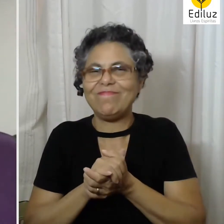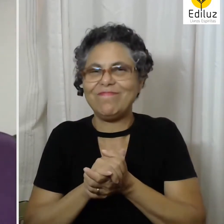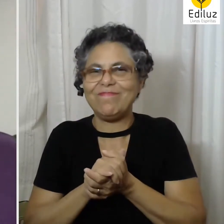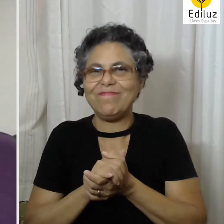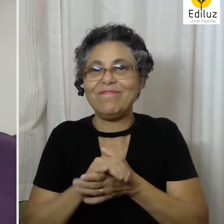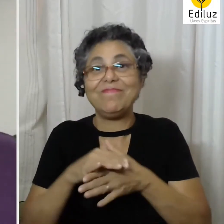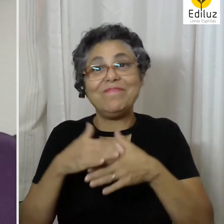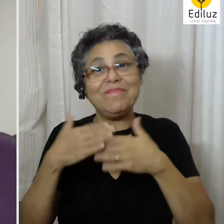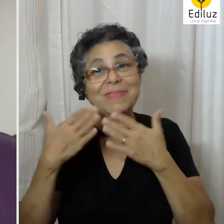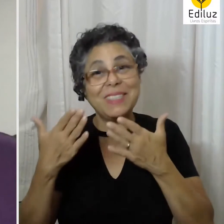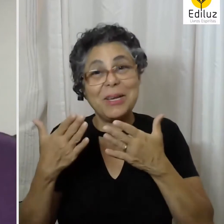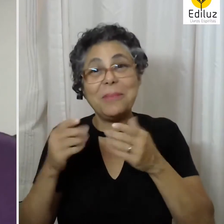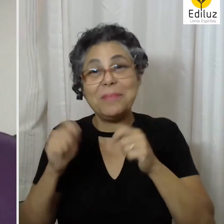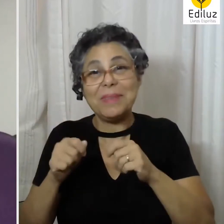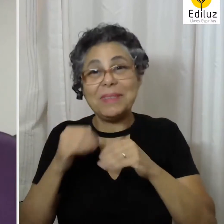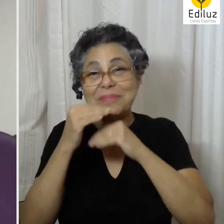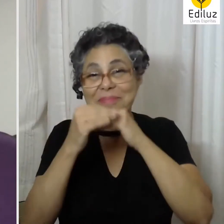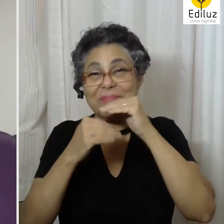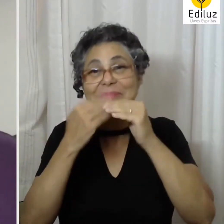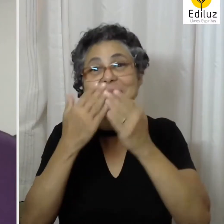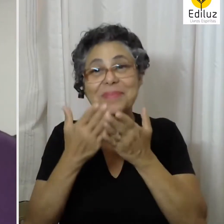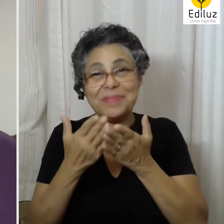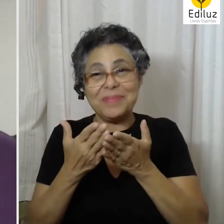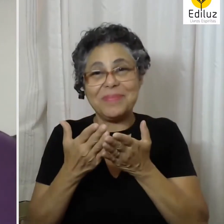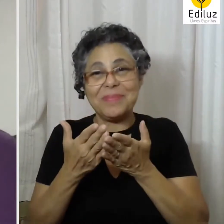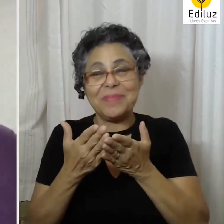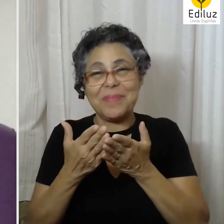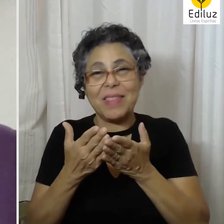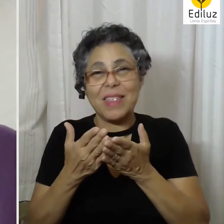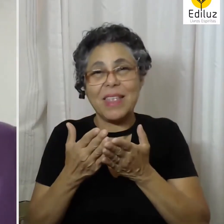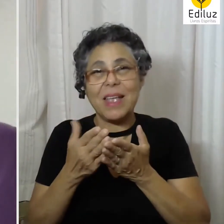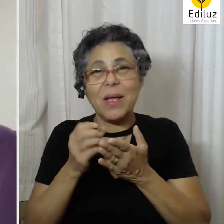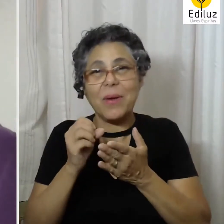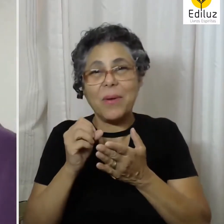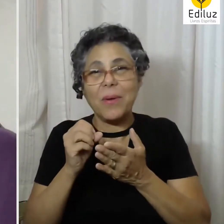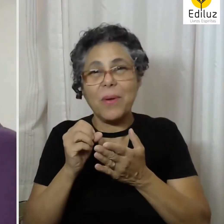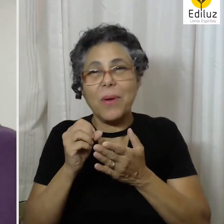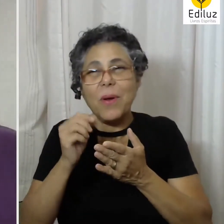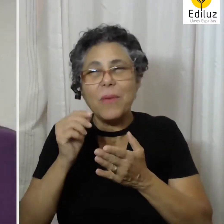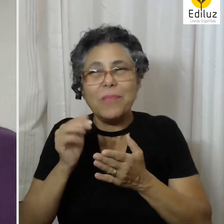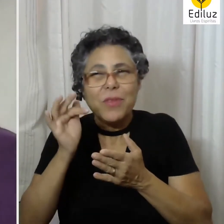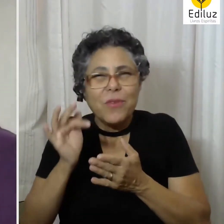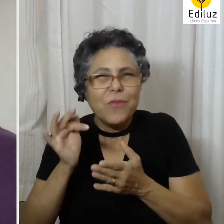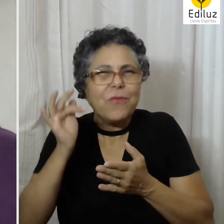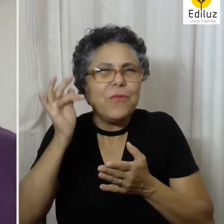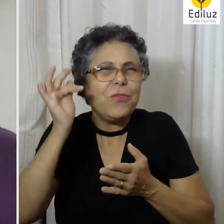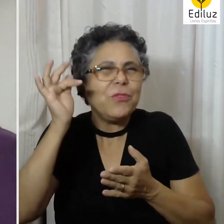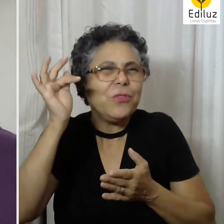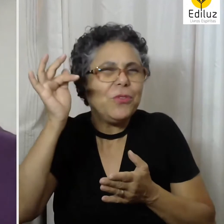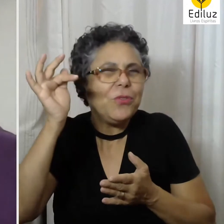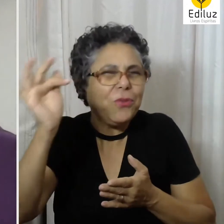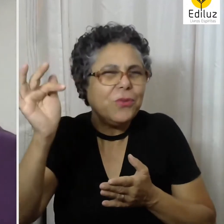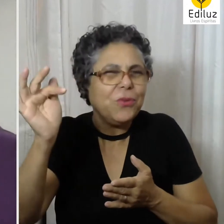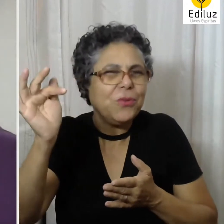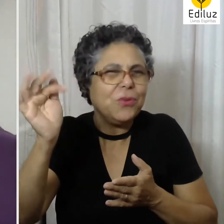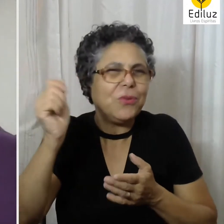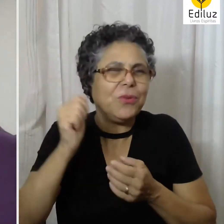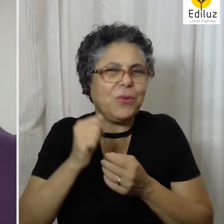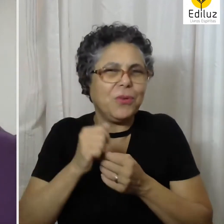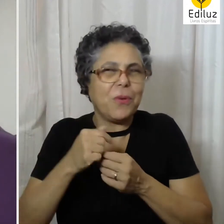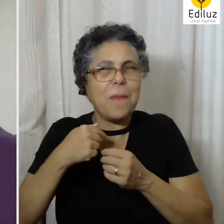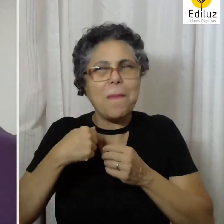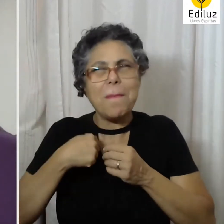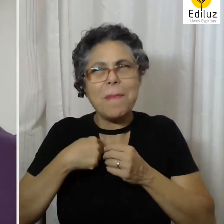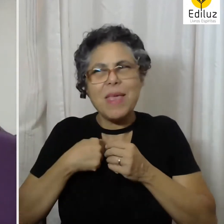porquanto é desenvolvível. Na medida em que eu destino um pedacinho de tempo para deixar o meu